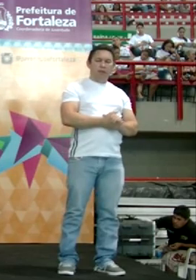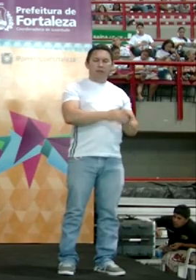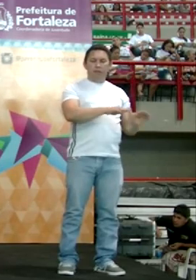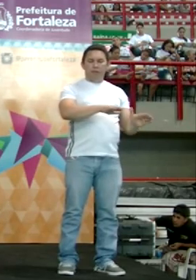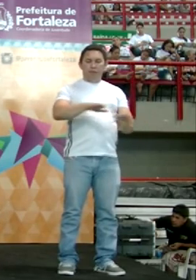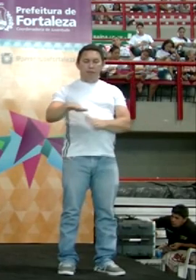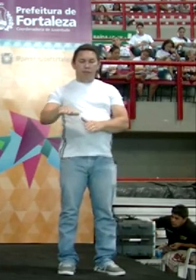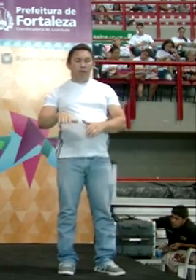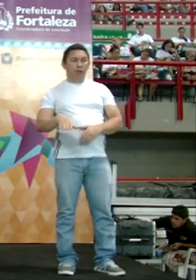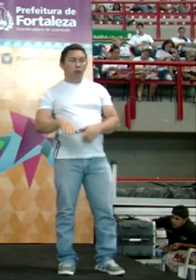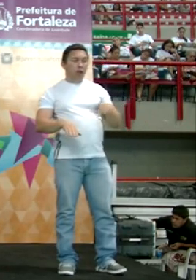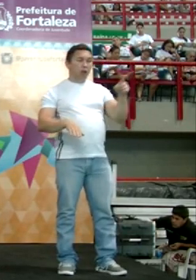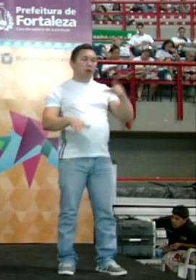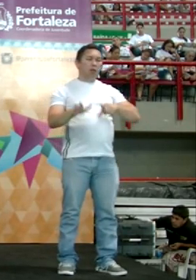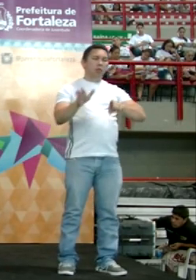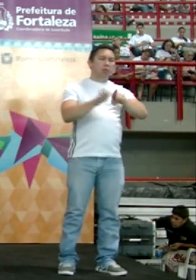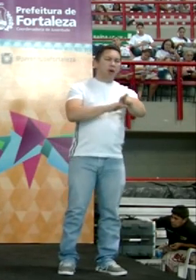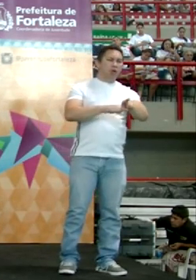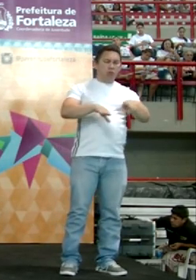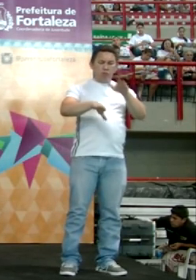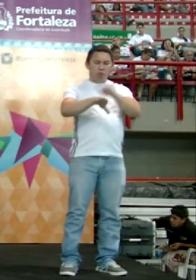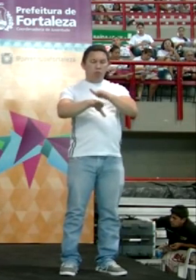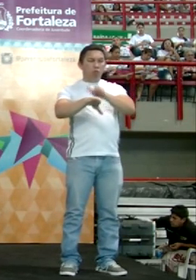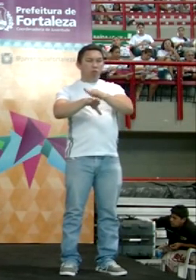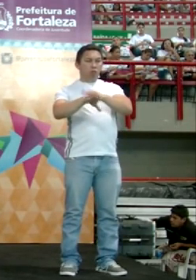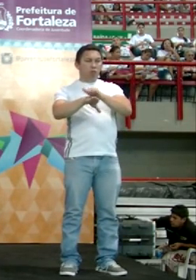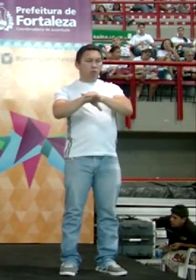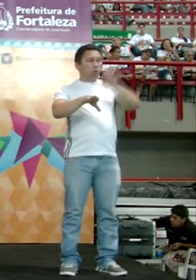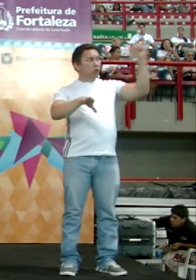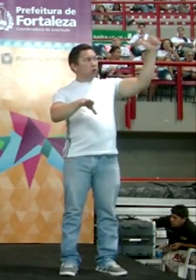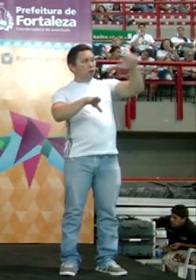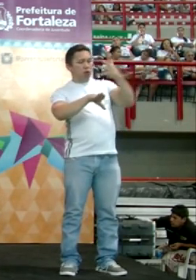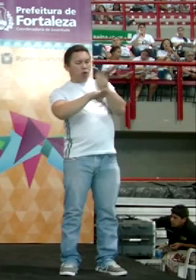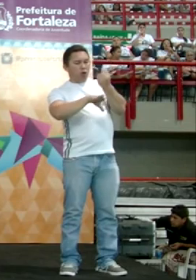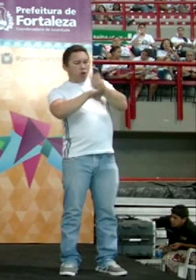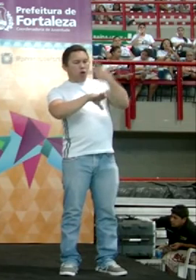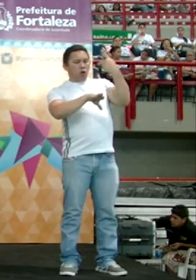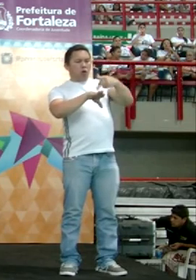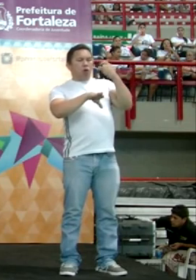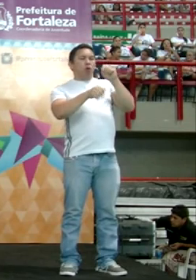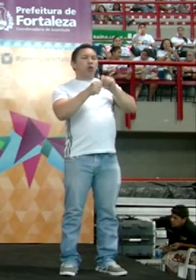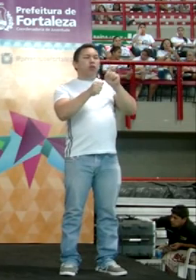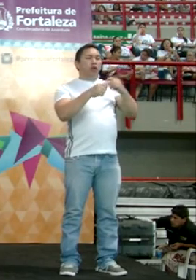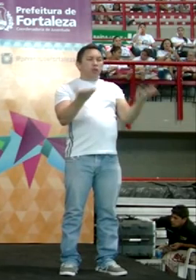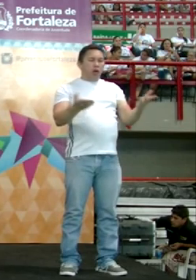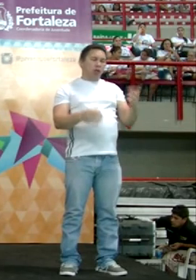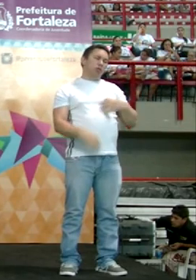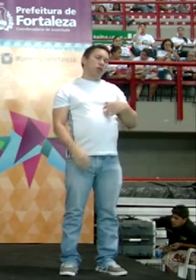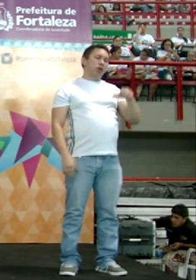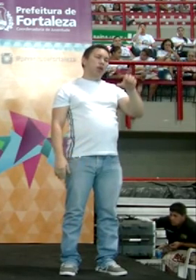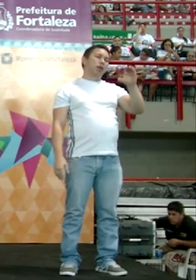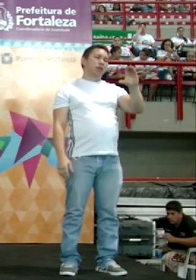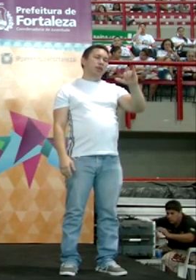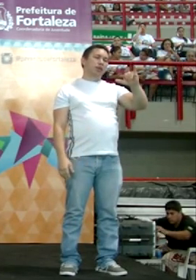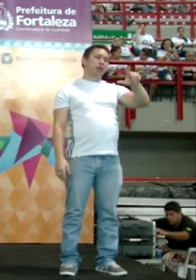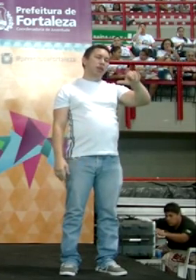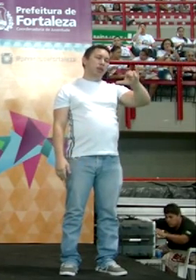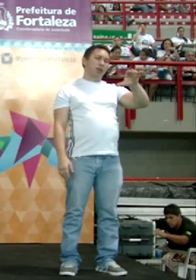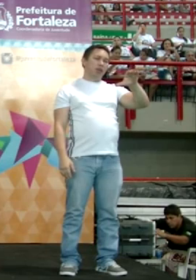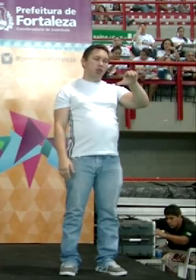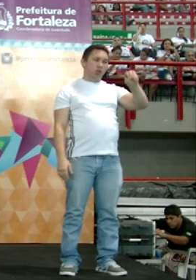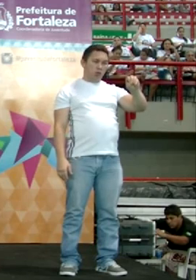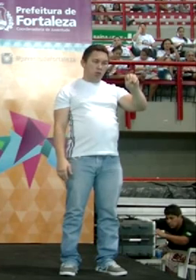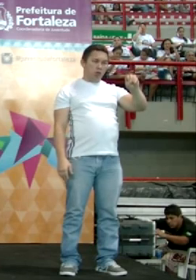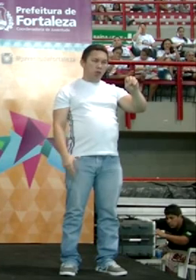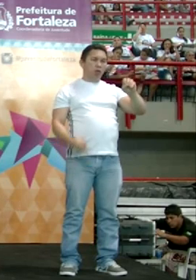Os painéis solares são feitos de qual material? Tem diversos materiais, mas principalmente de silício, tá? Pode